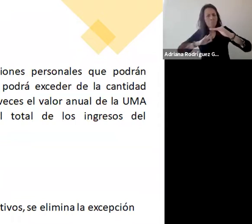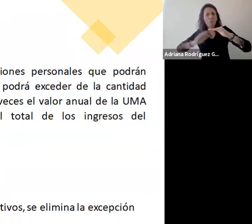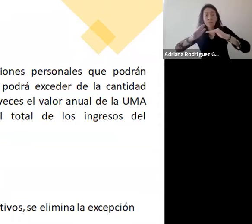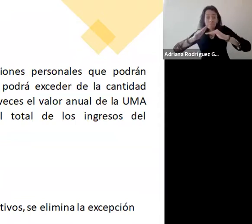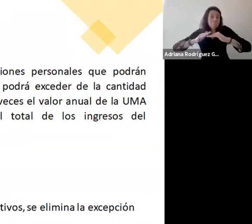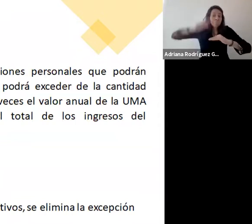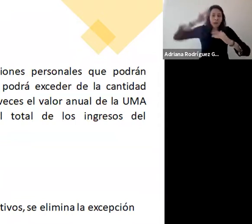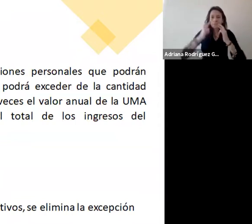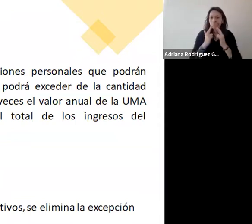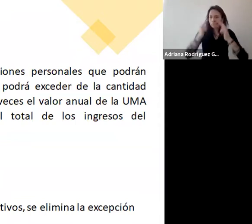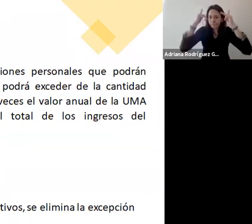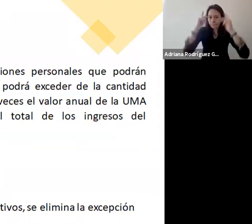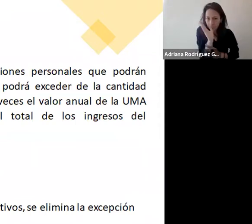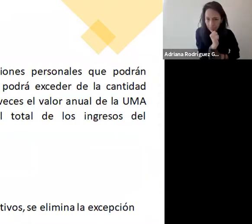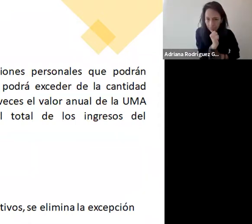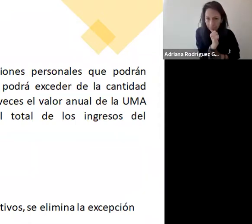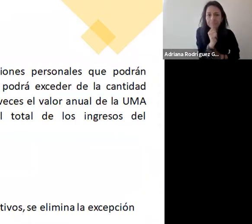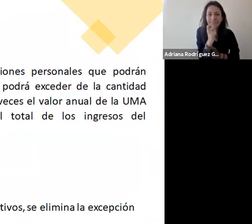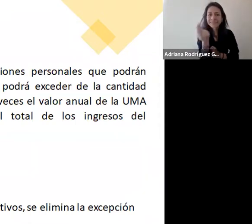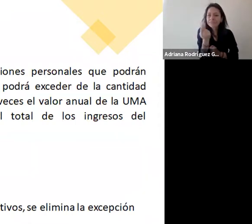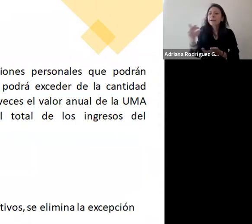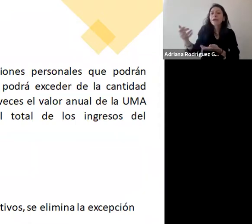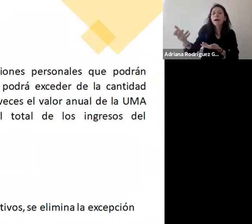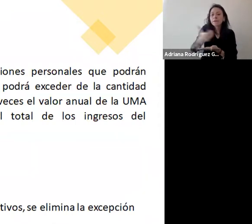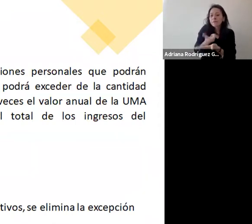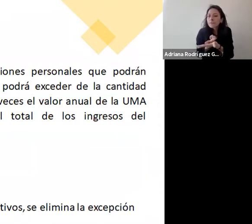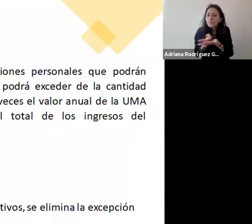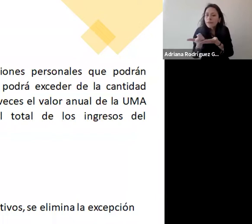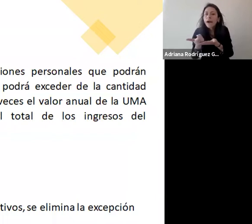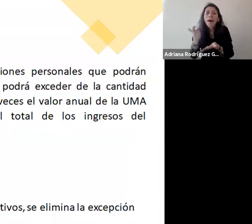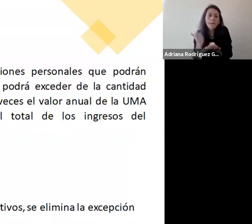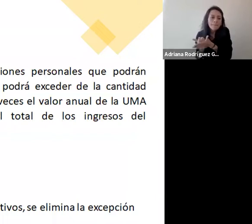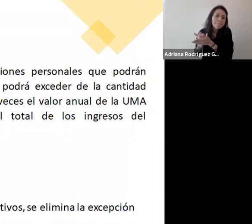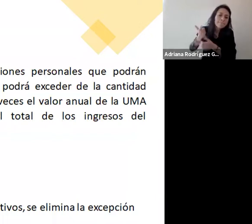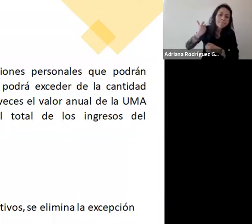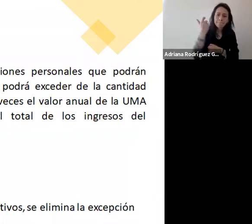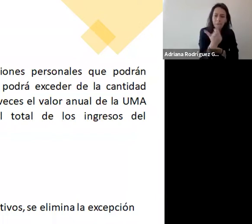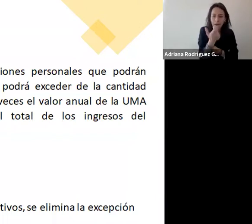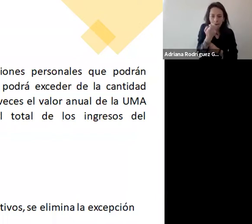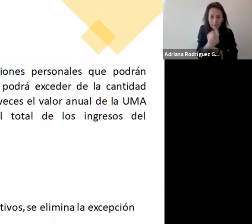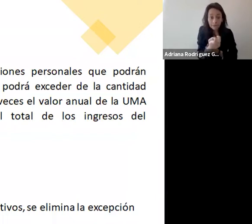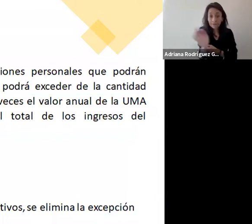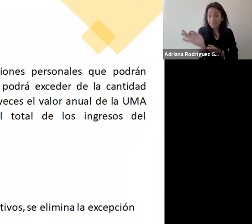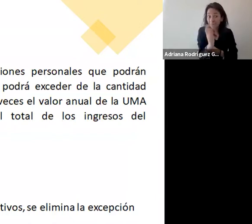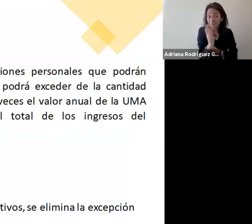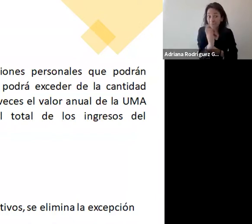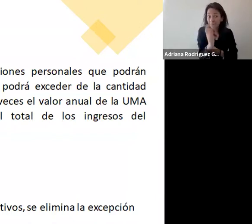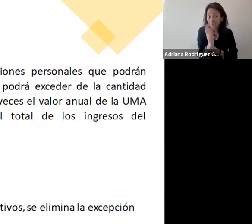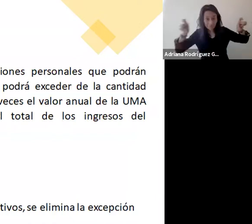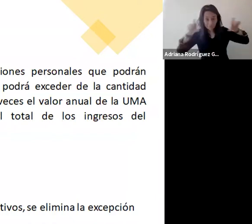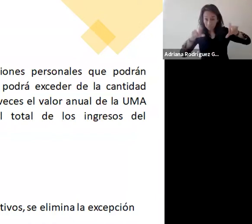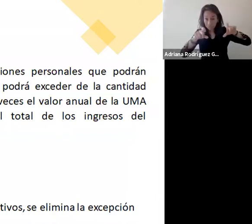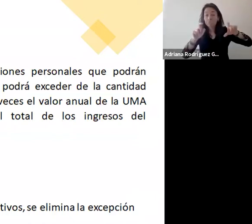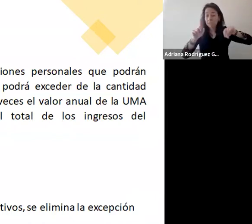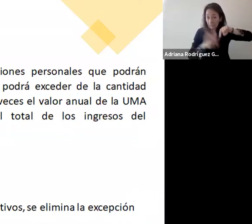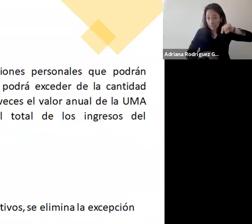ingresos del contribuyente, al eliminar esta excepción si se da esta reforma